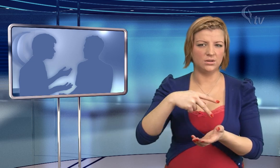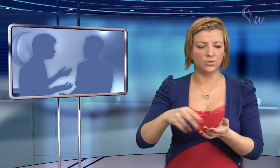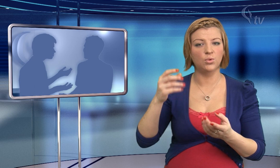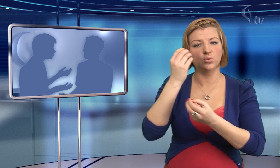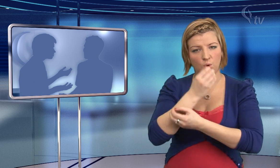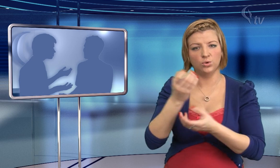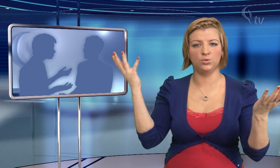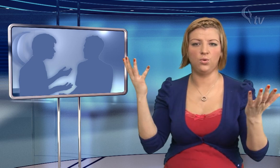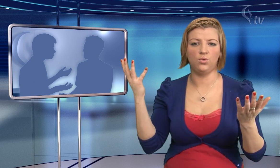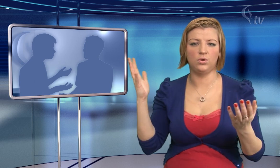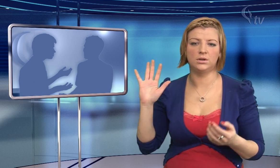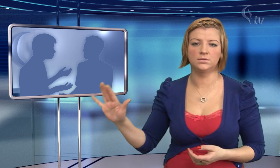kohta.